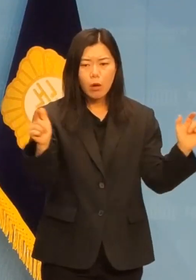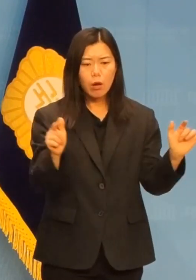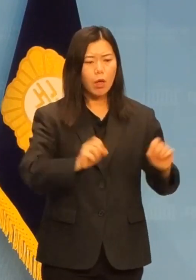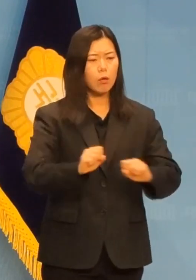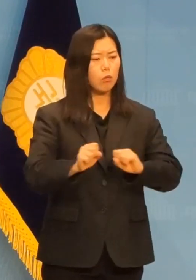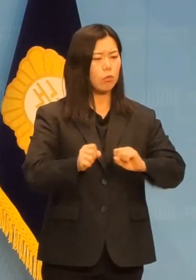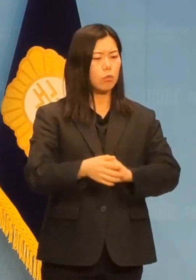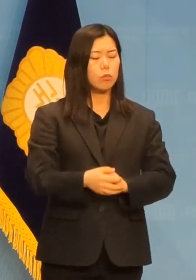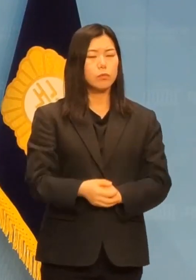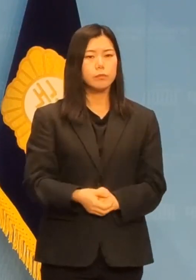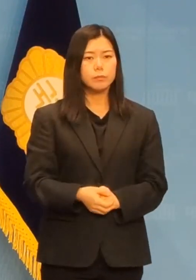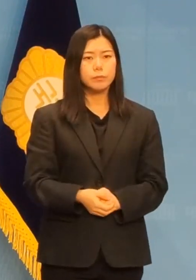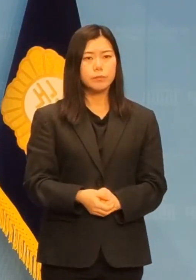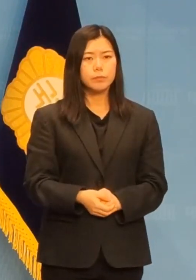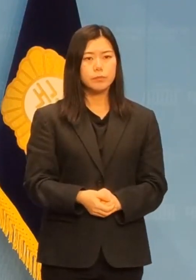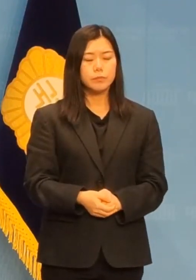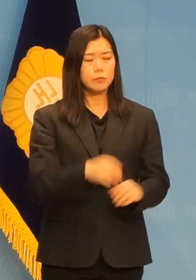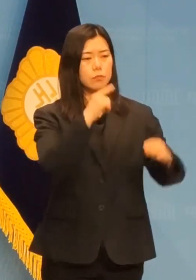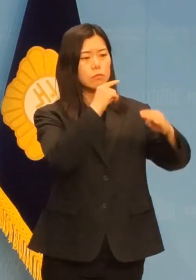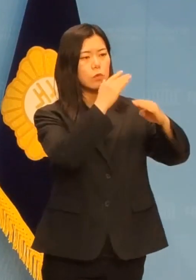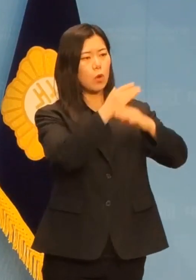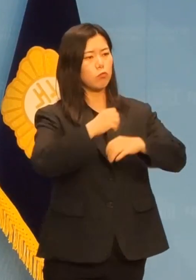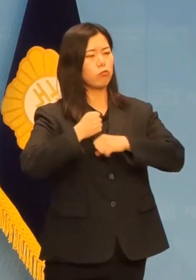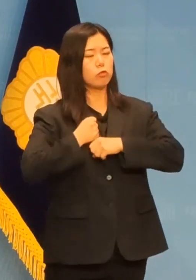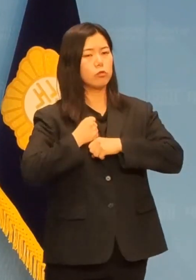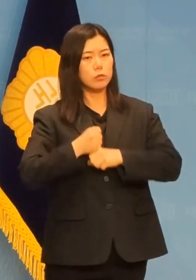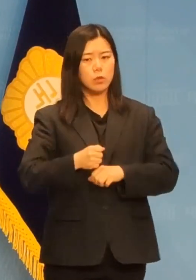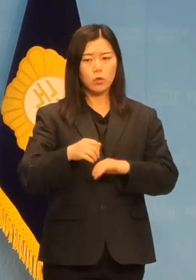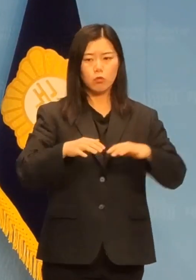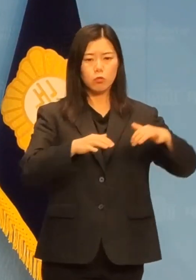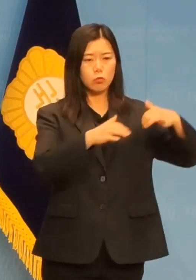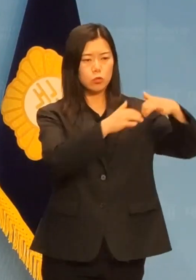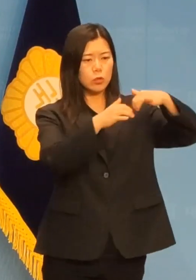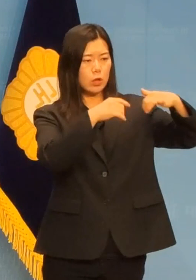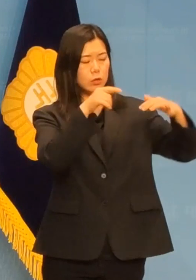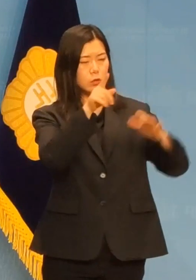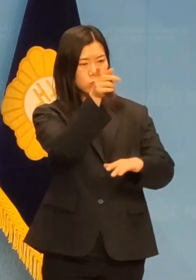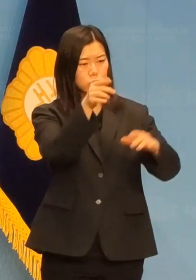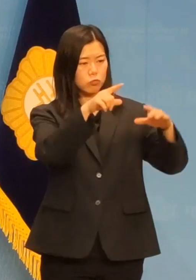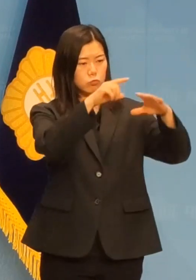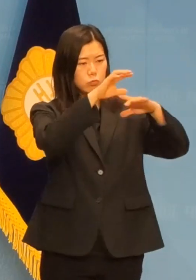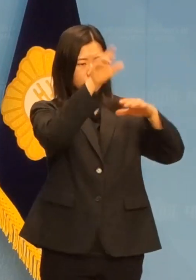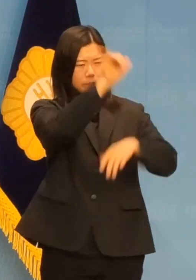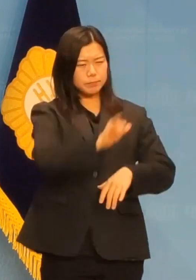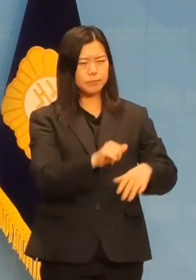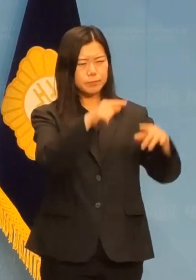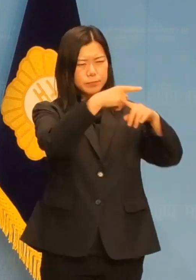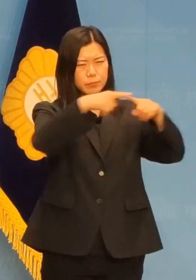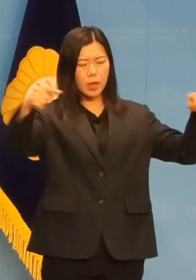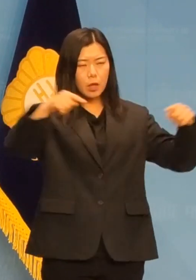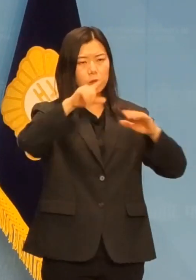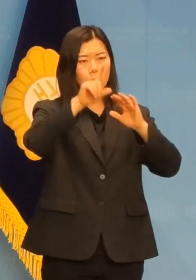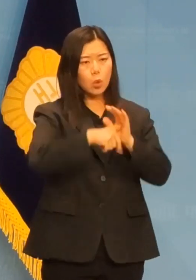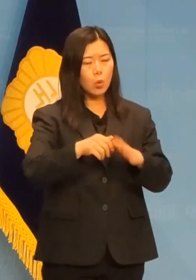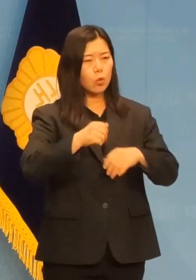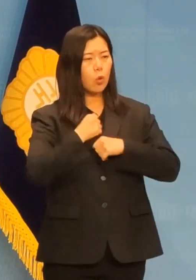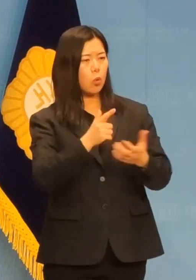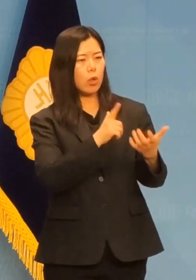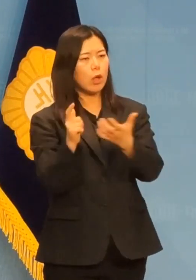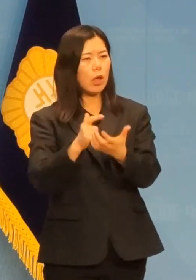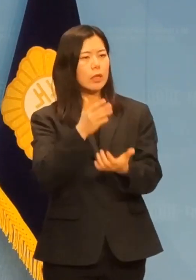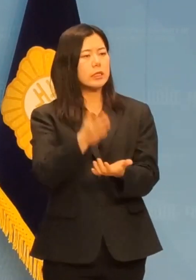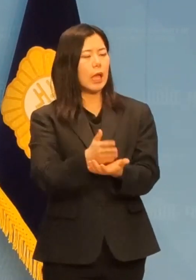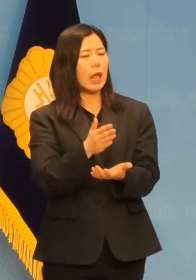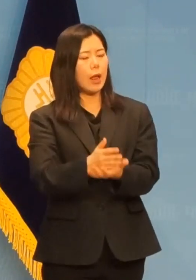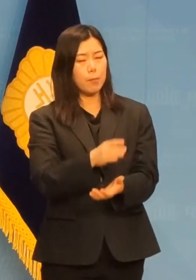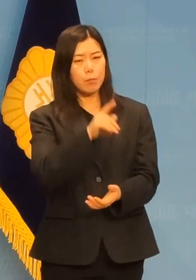행동들입니다. 북한군이 군사 분계선을 침범하더라도 경고 사격을 자제하라는 국방부의